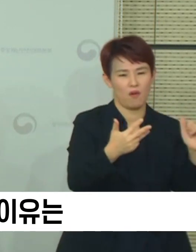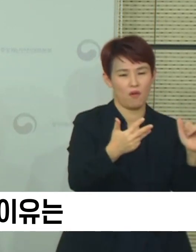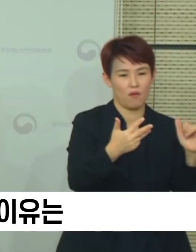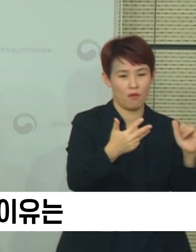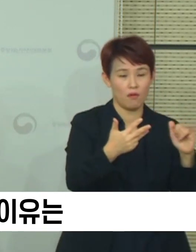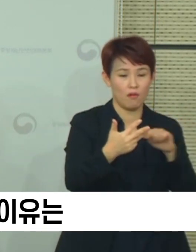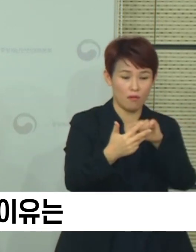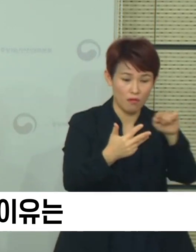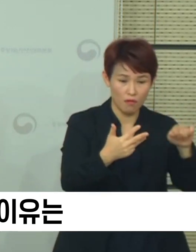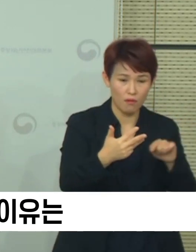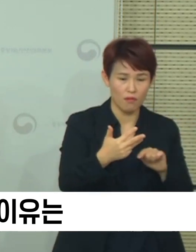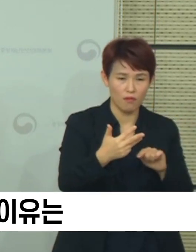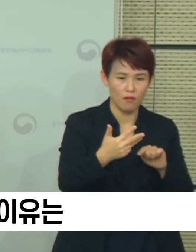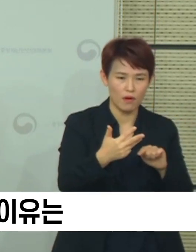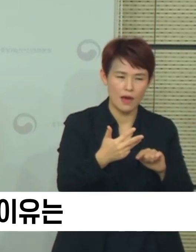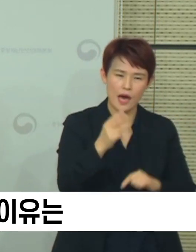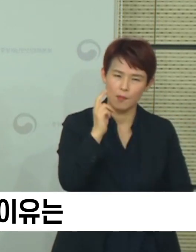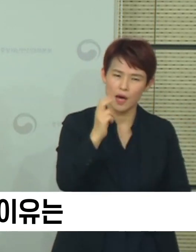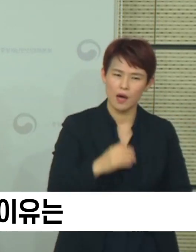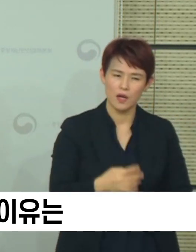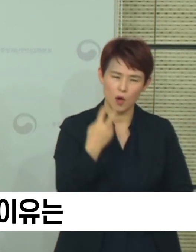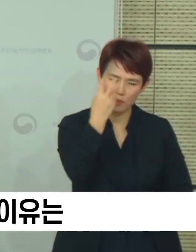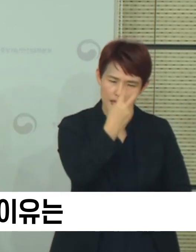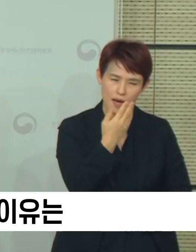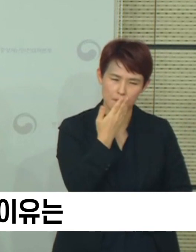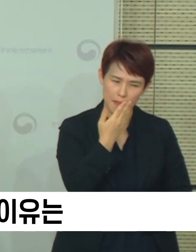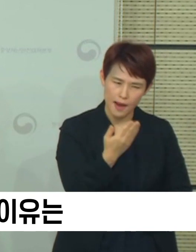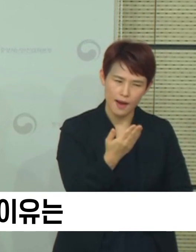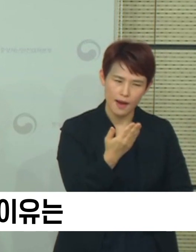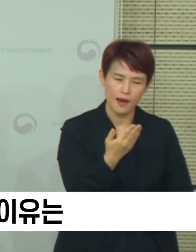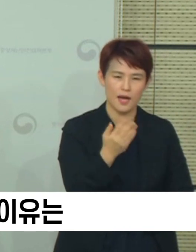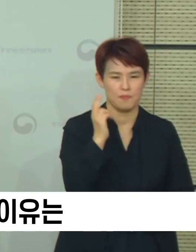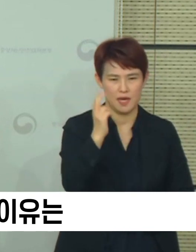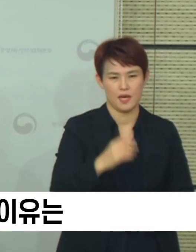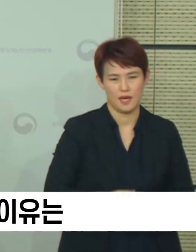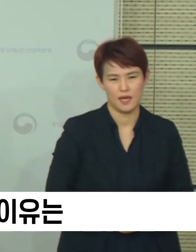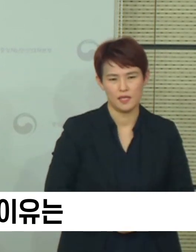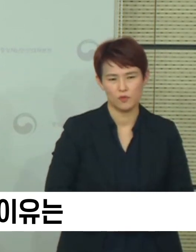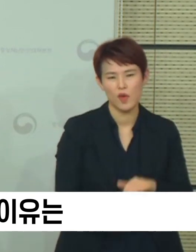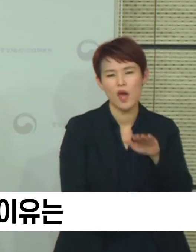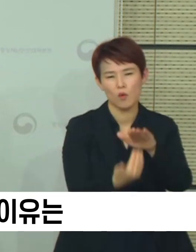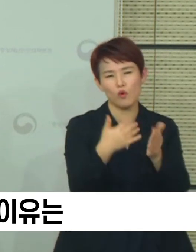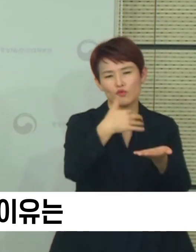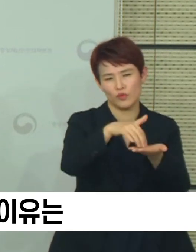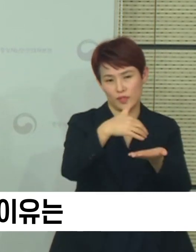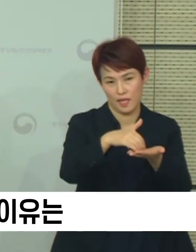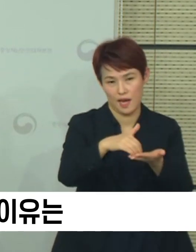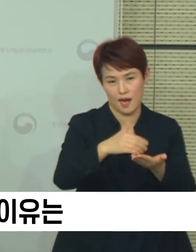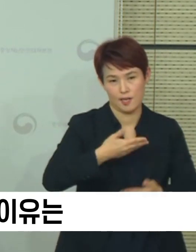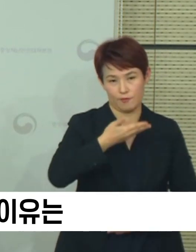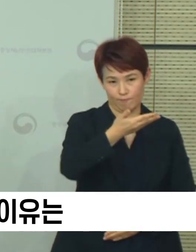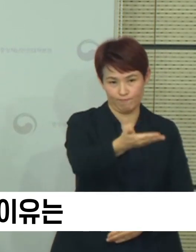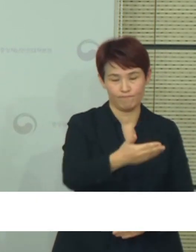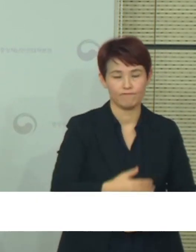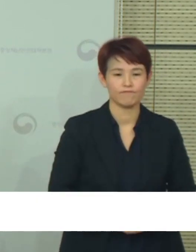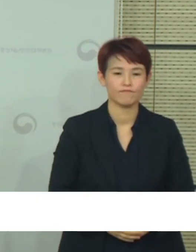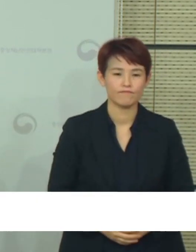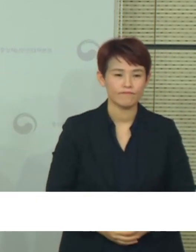8천 명 정도가 아마 저희가 검사를 하게 된다면 최대치의 숫자가 될 거다라는 말씀을 드린